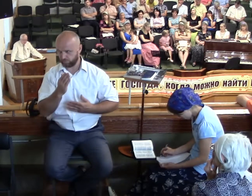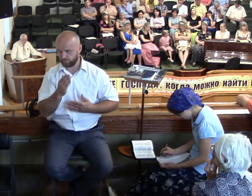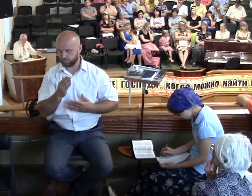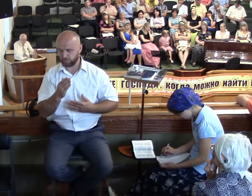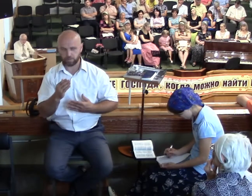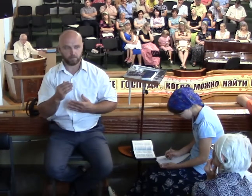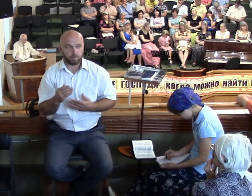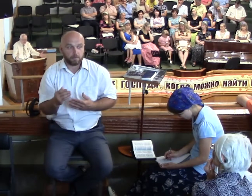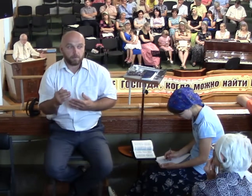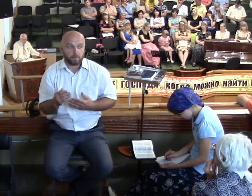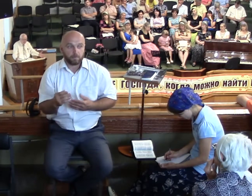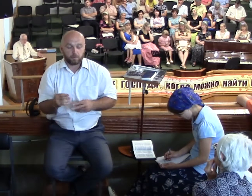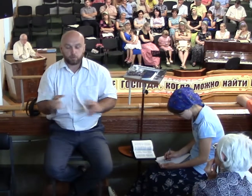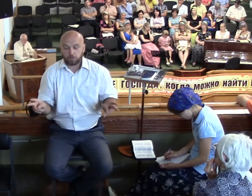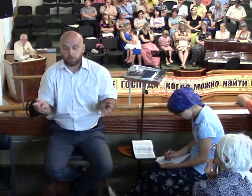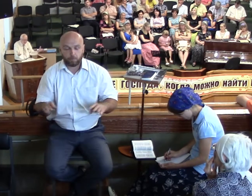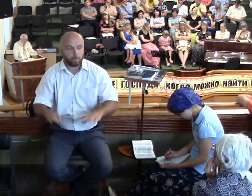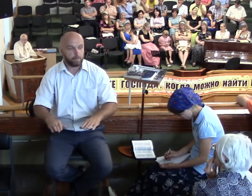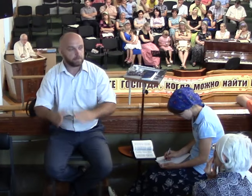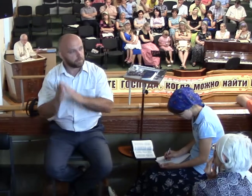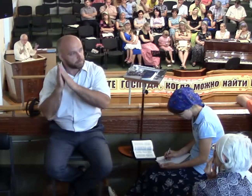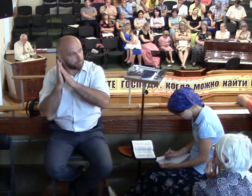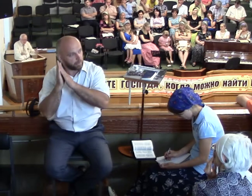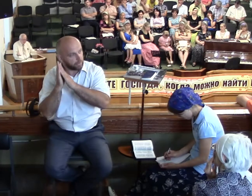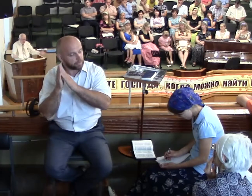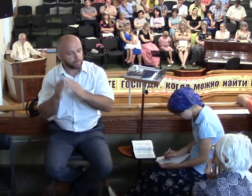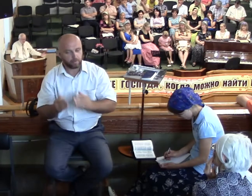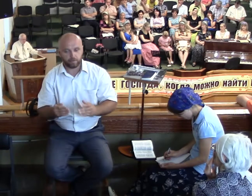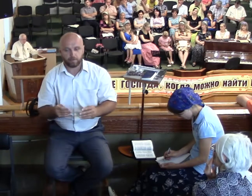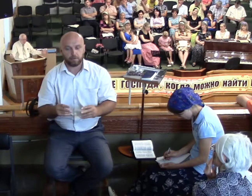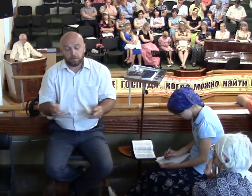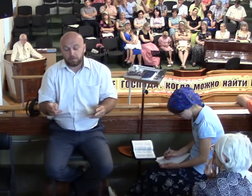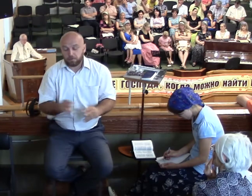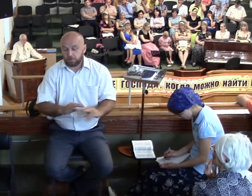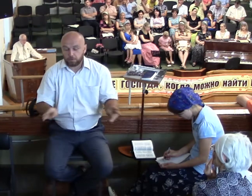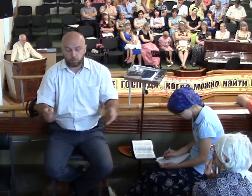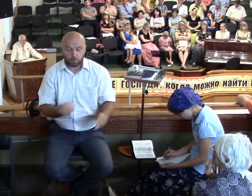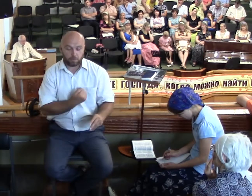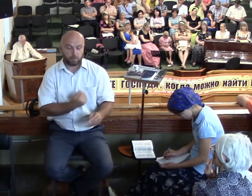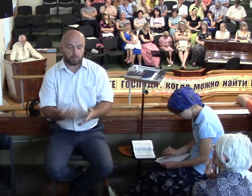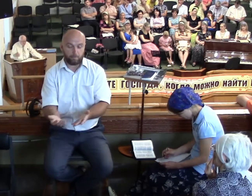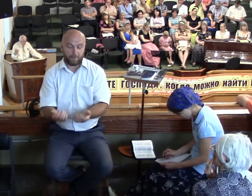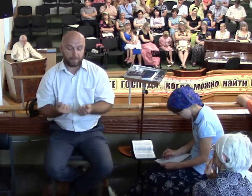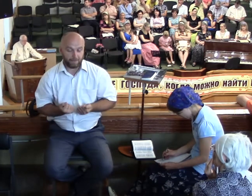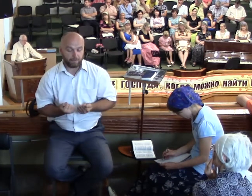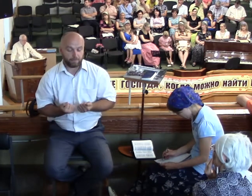трудно. Им негде было остановиться. Их не приняли. Должны были принимать сразу, не приняли. Но их,